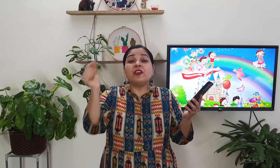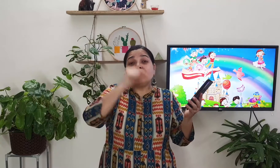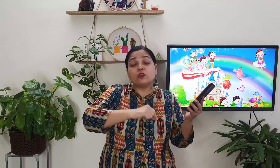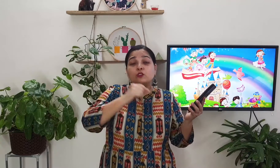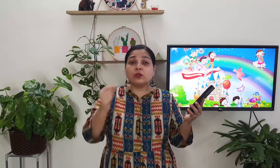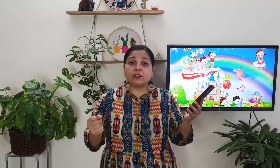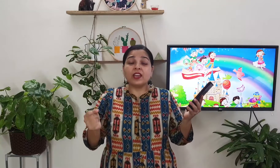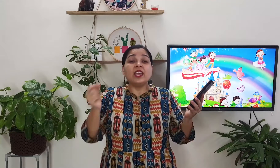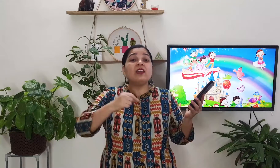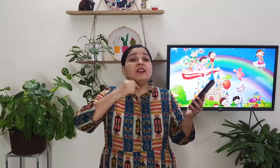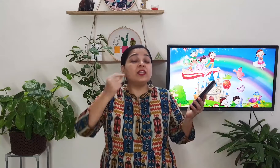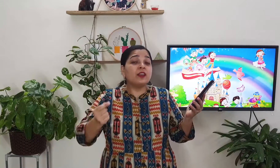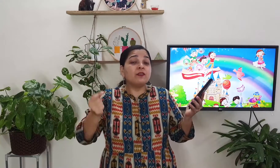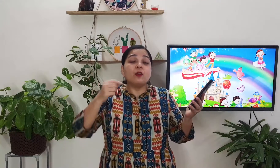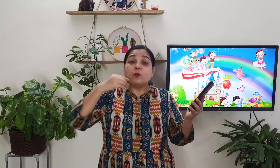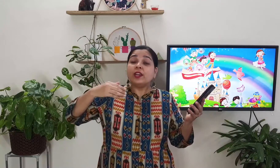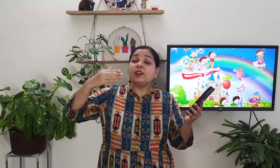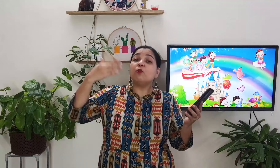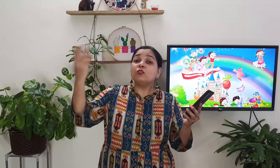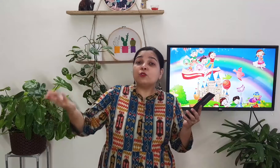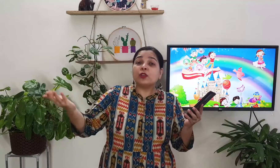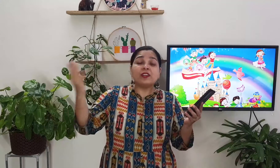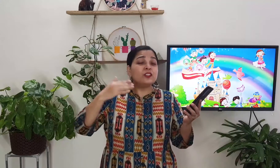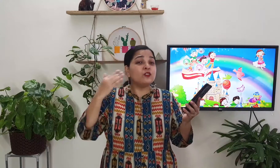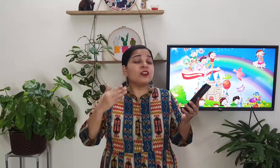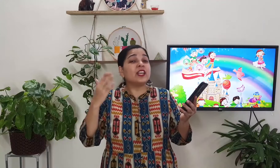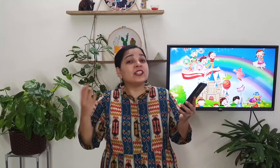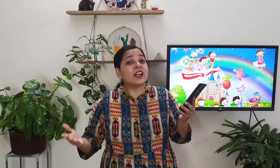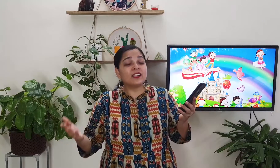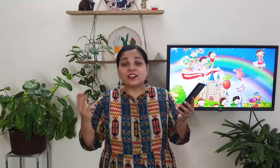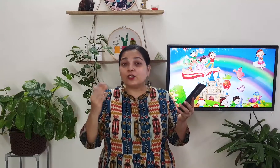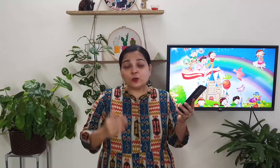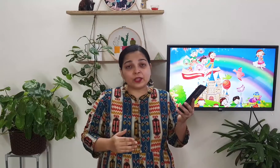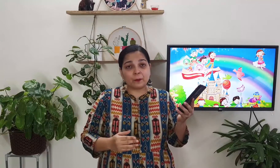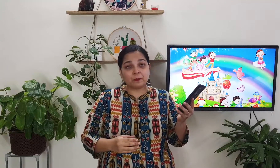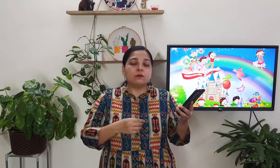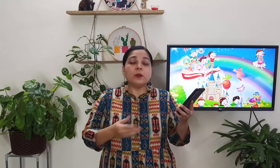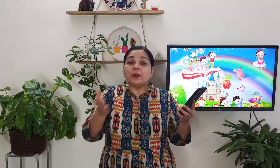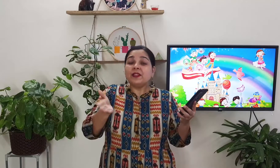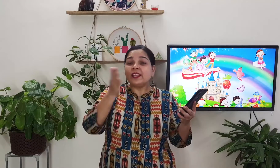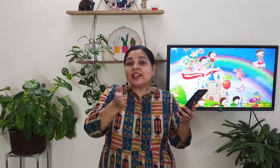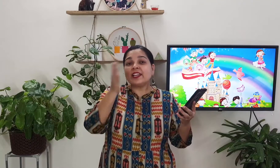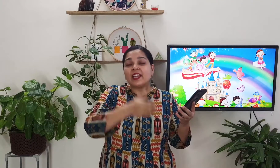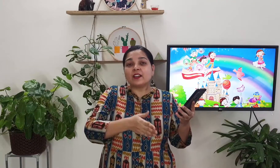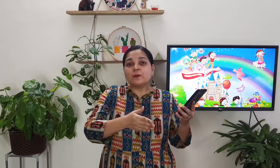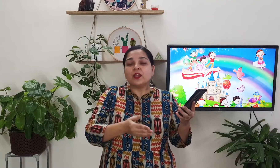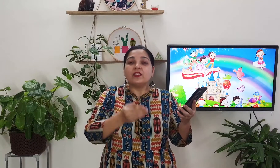விரும்பும் போது கொடுப்பார். ஆனால் அது அப்படி இல்லை. மக்கள் அப்படி நினைக்கும் போது தேவன் ஏற்கனவே